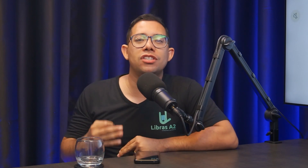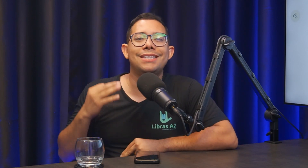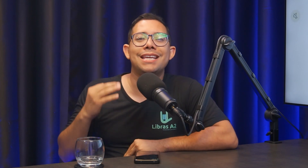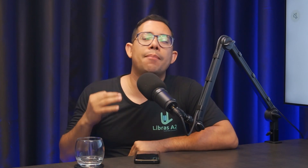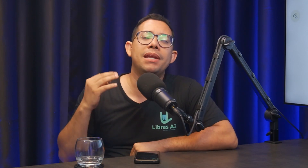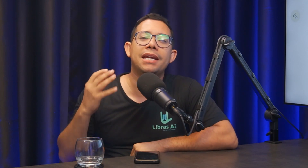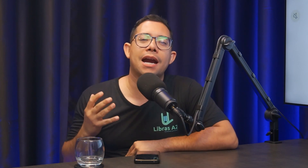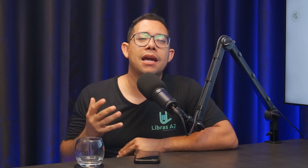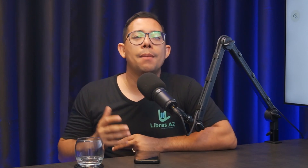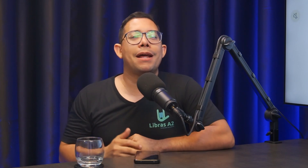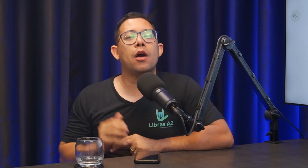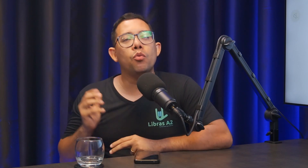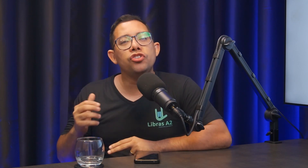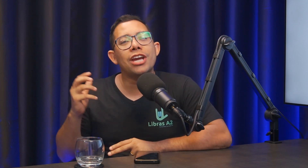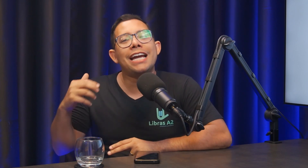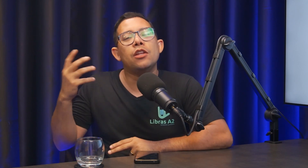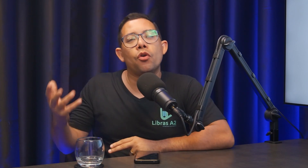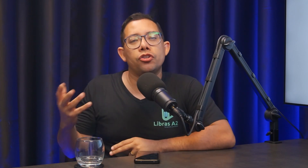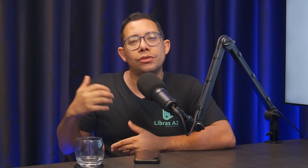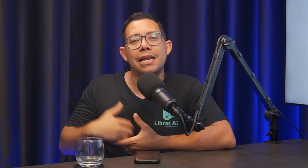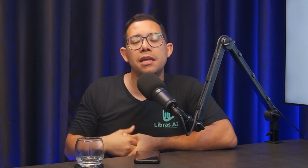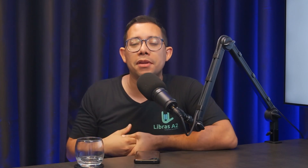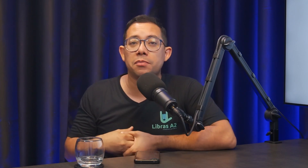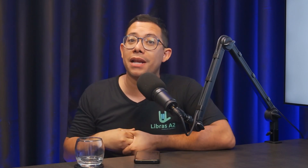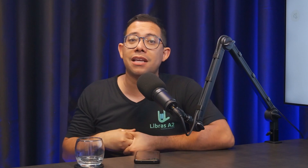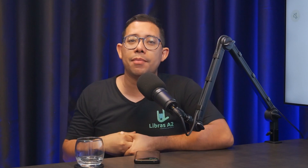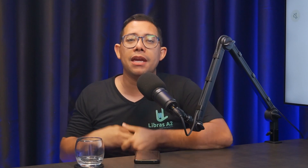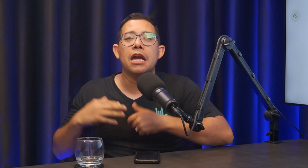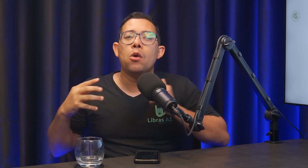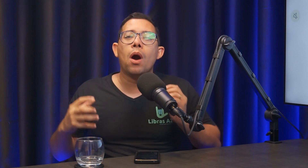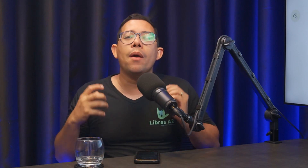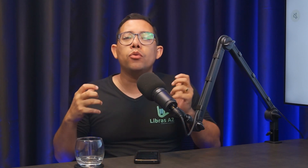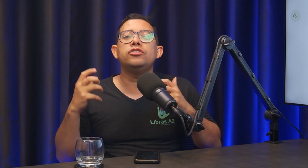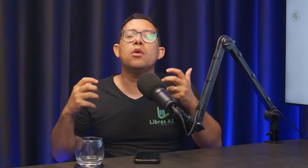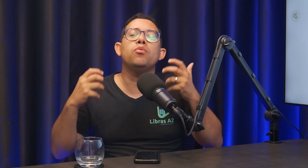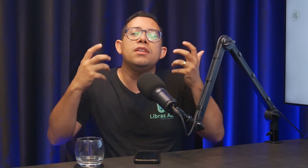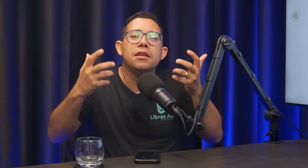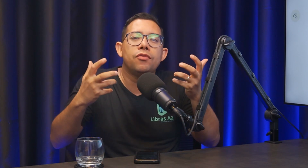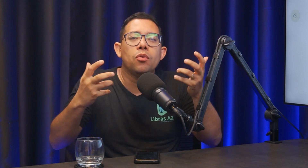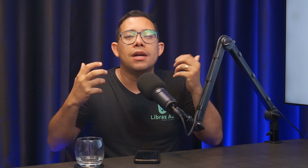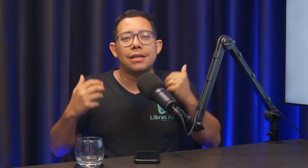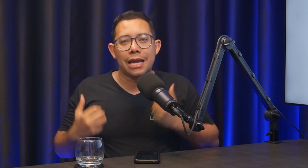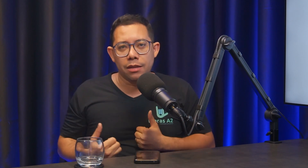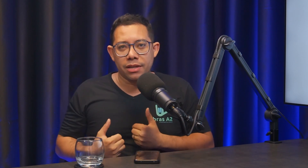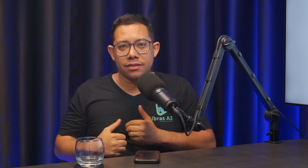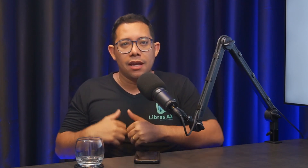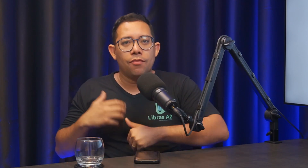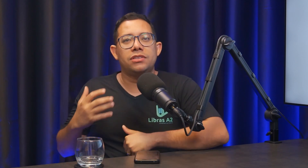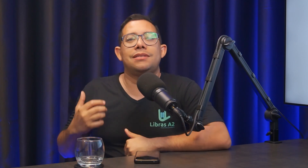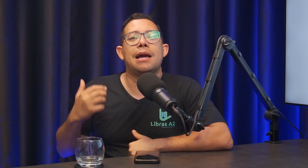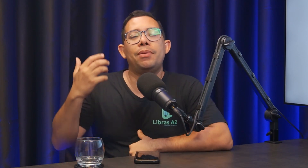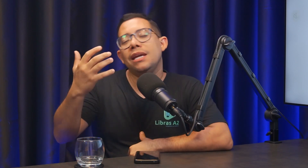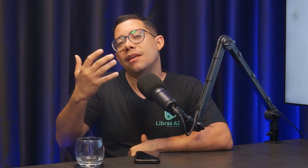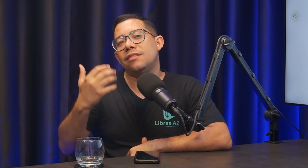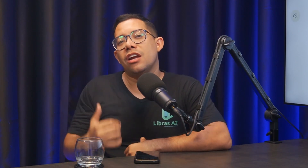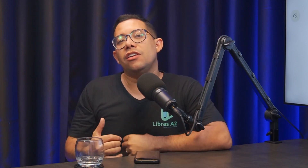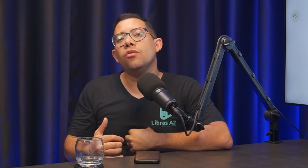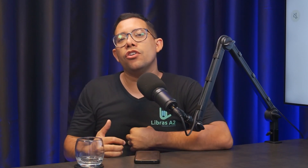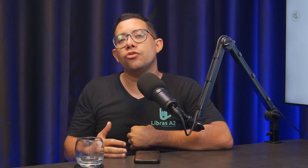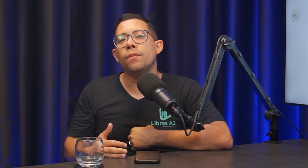se aplicar para um diagnóstico da Libras para saber qual é o seu nível na Libras. Você se aplica esse diagnóstico